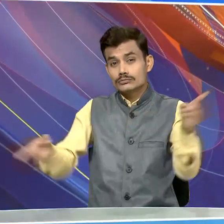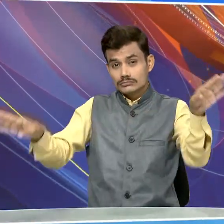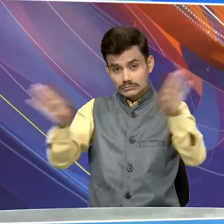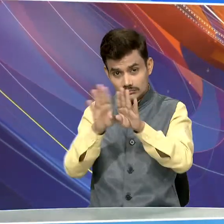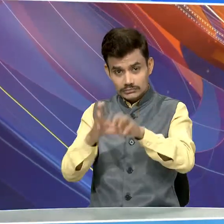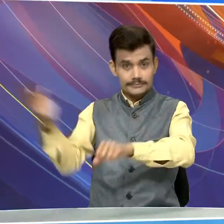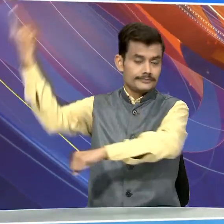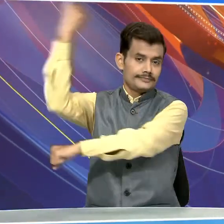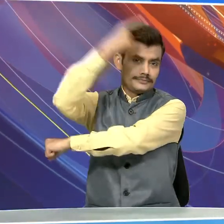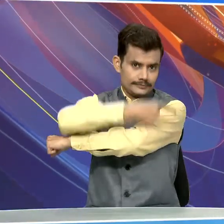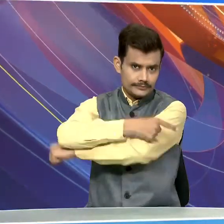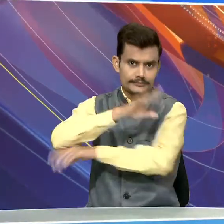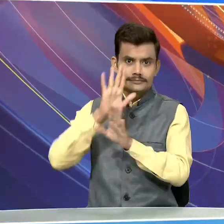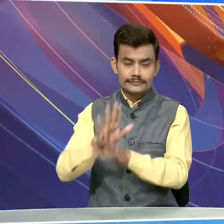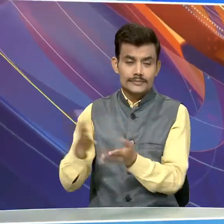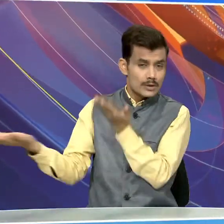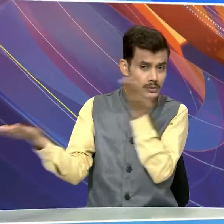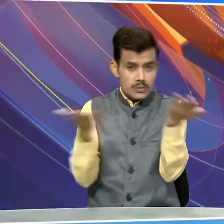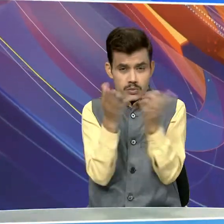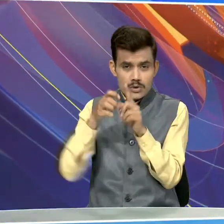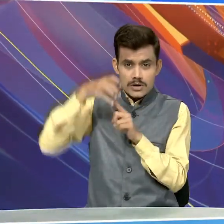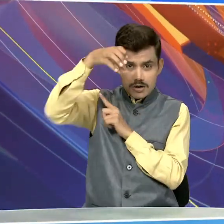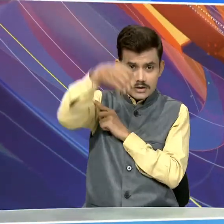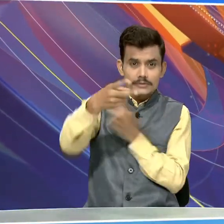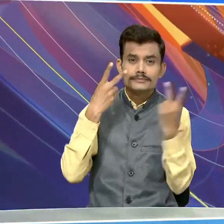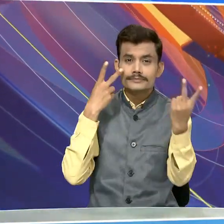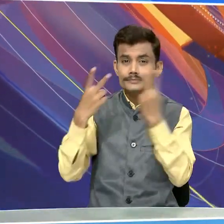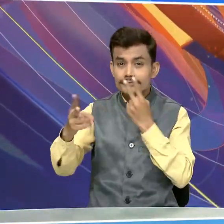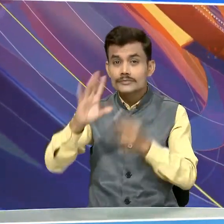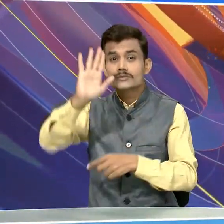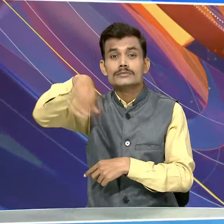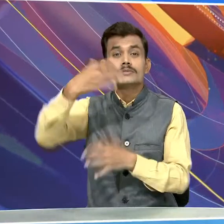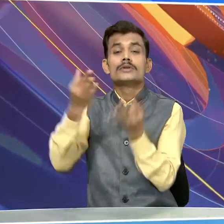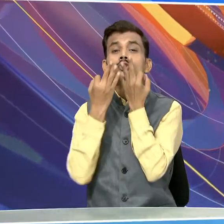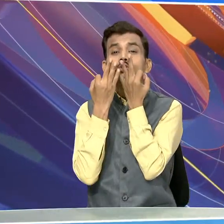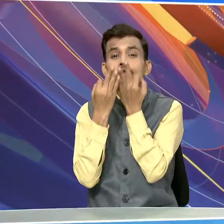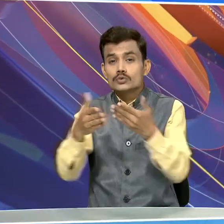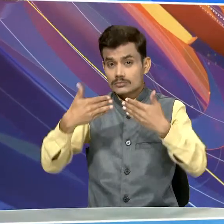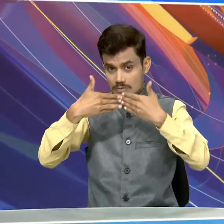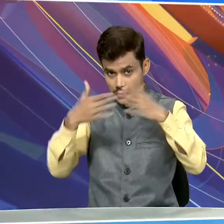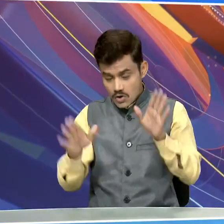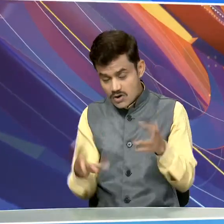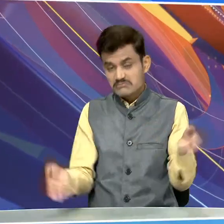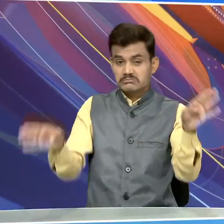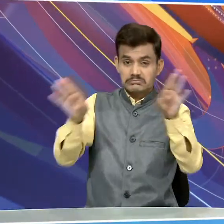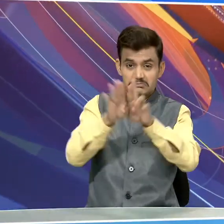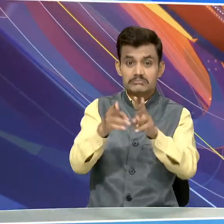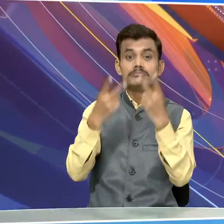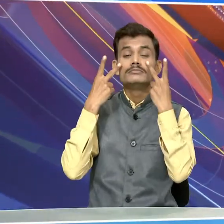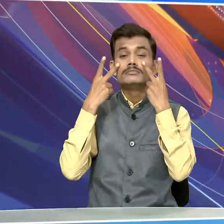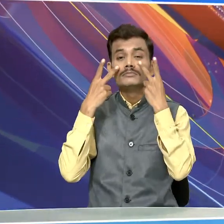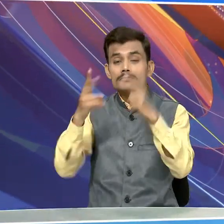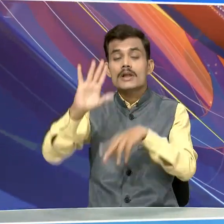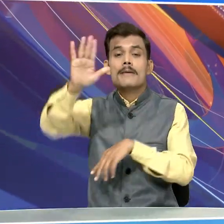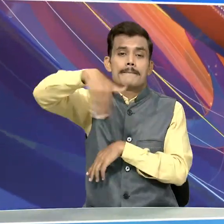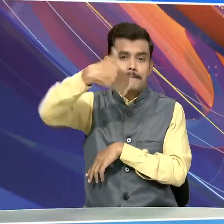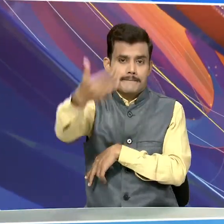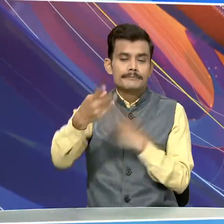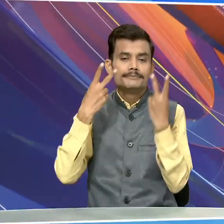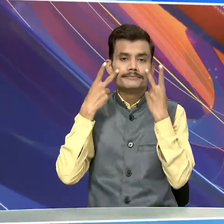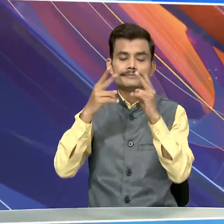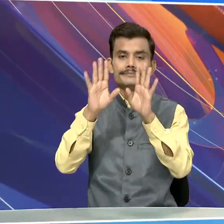के लिए बंद किया जा रहा है। मौसम की स्थिति देखने के बाद स्कूलों को खोलने या बंद रखने का निर्णय लिया जाएगा।